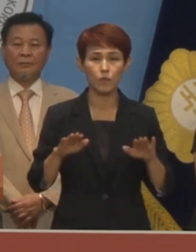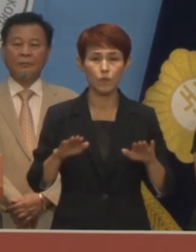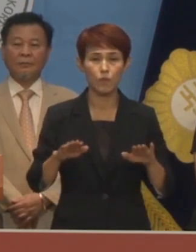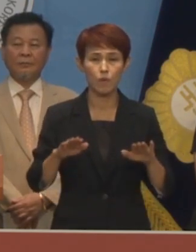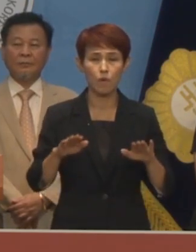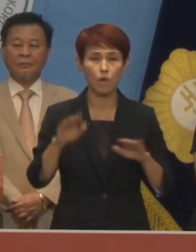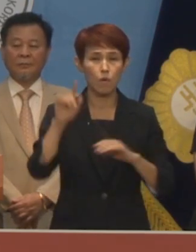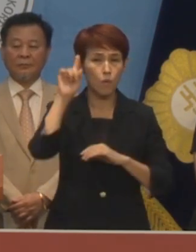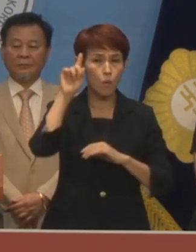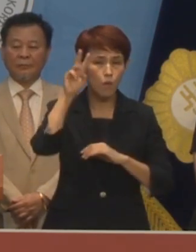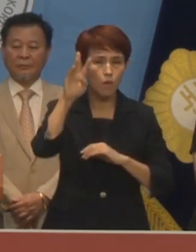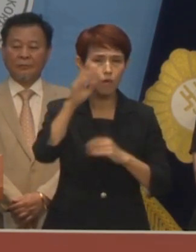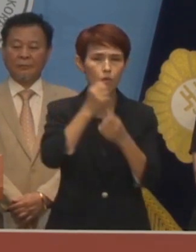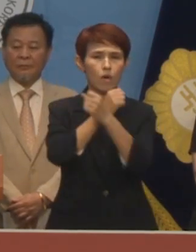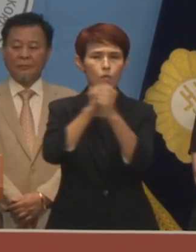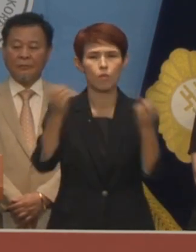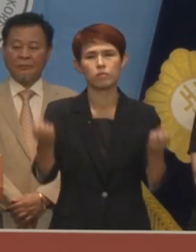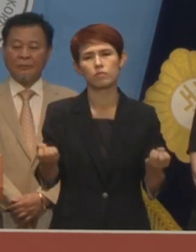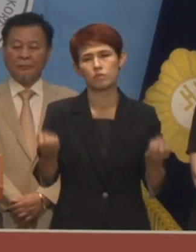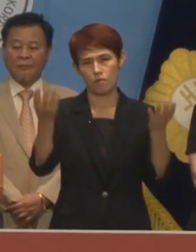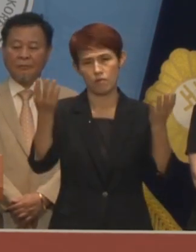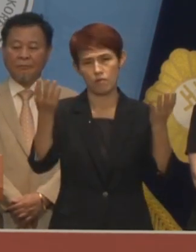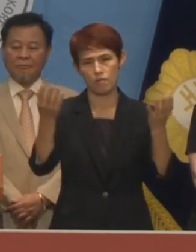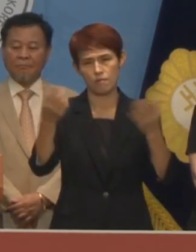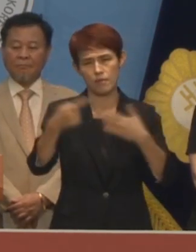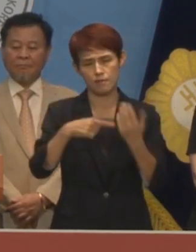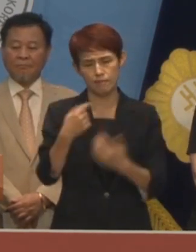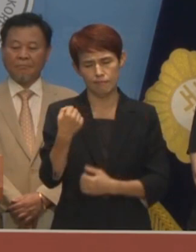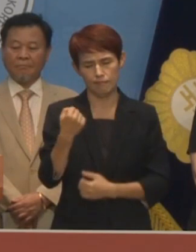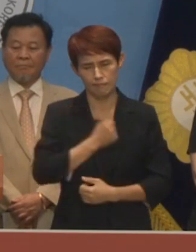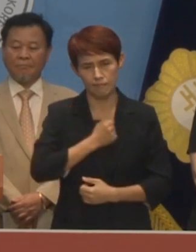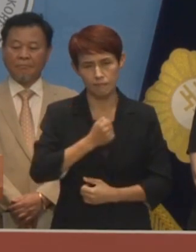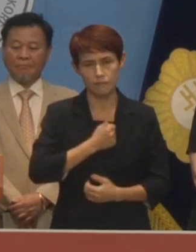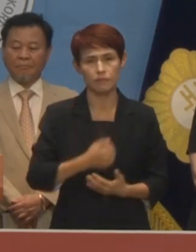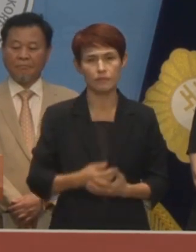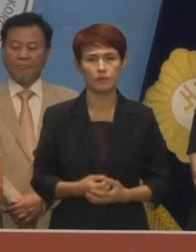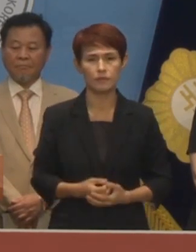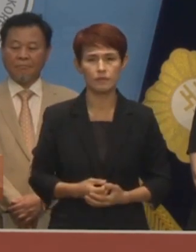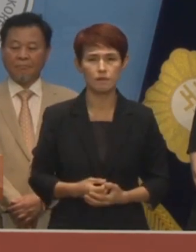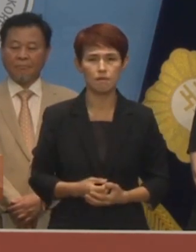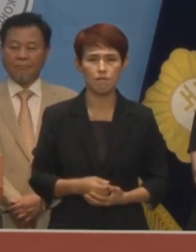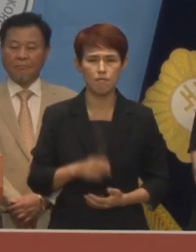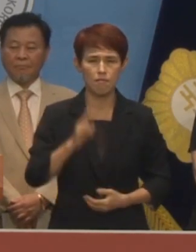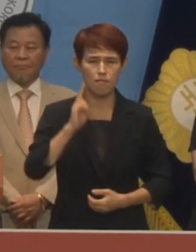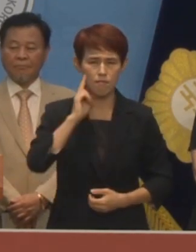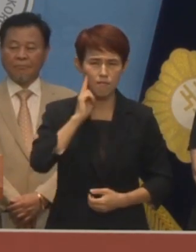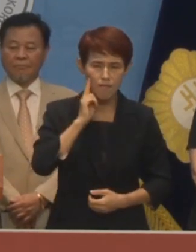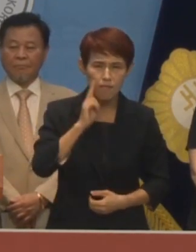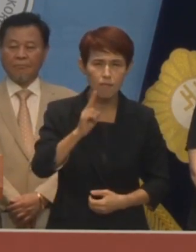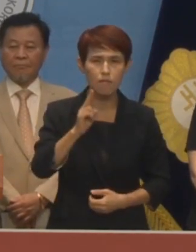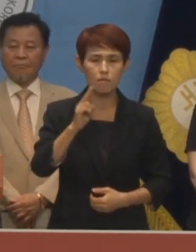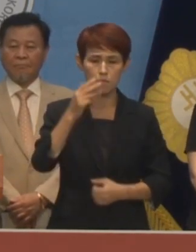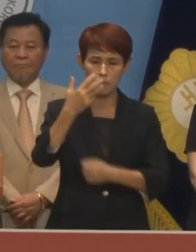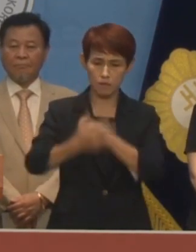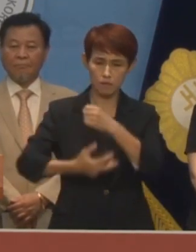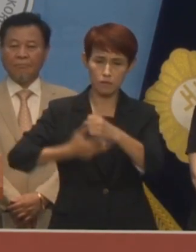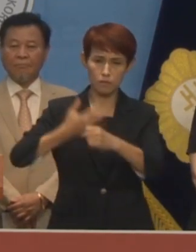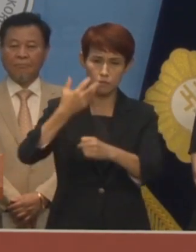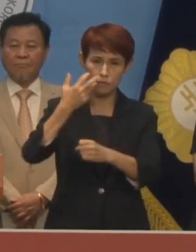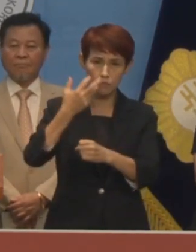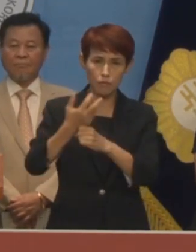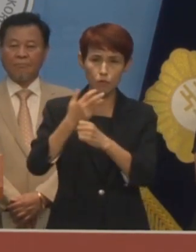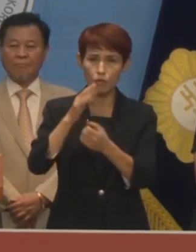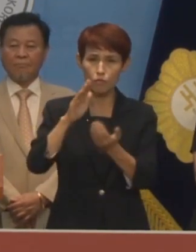우리는 참담한 심정으로 이 자리에 섰다. 청산하지 못한 친일의 망령이 80년이 지난